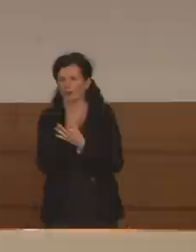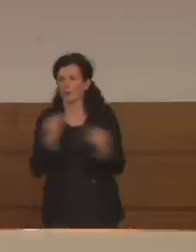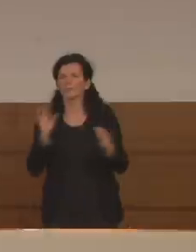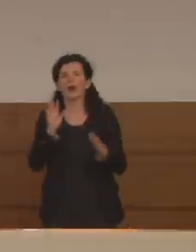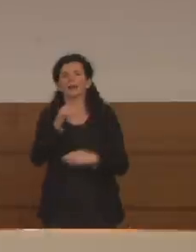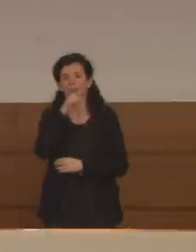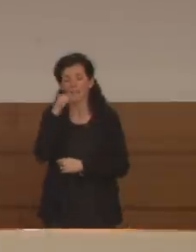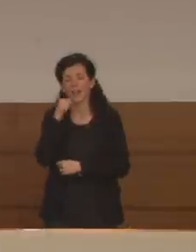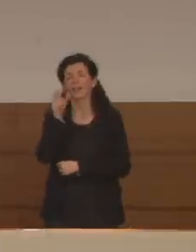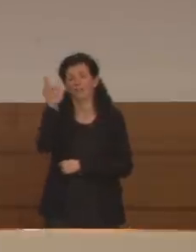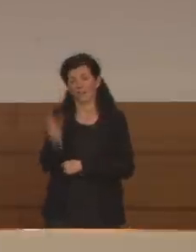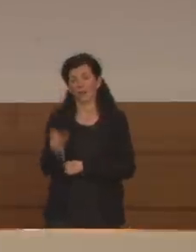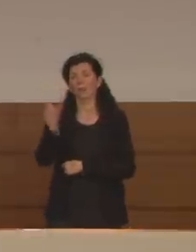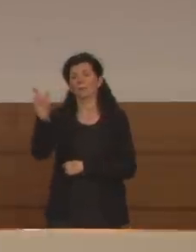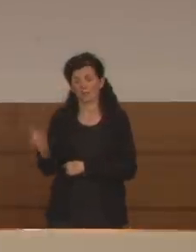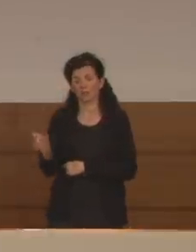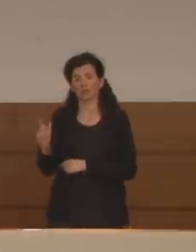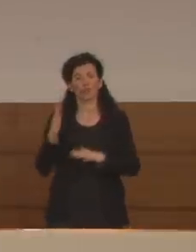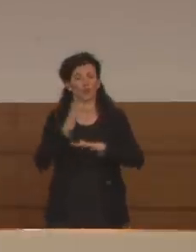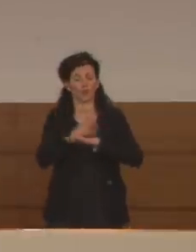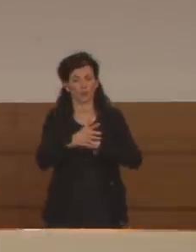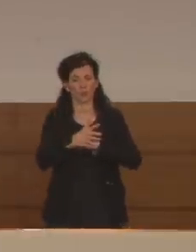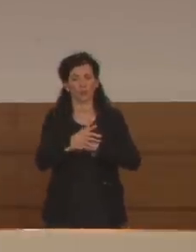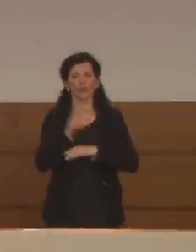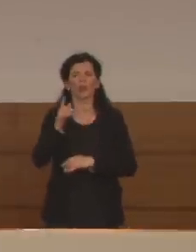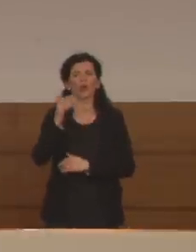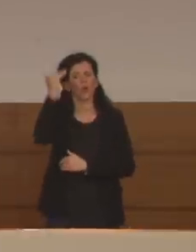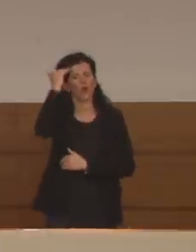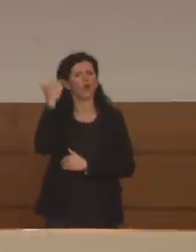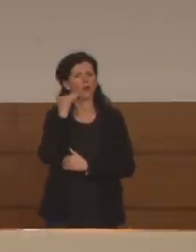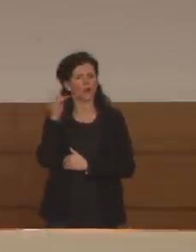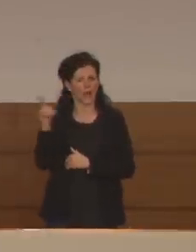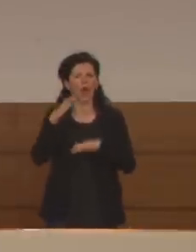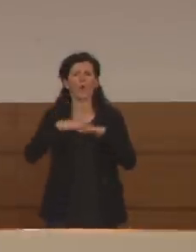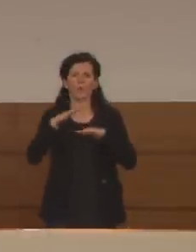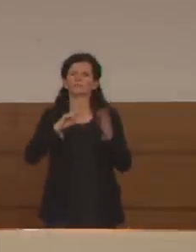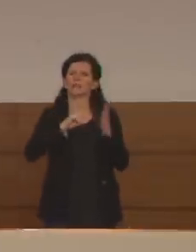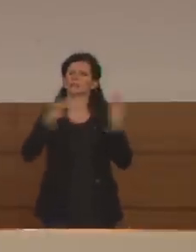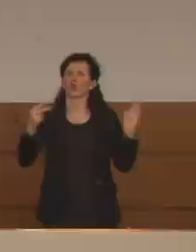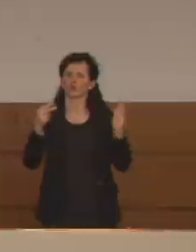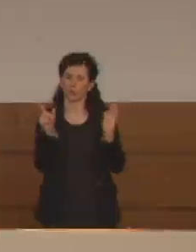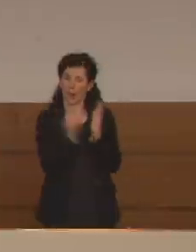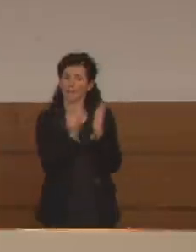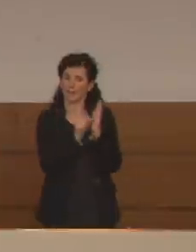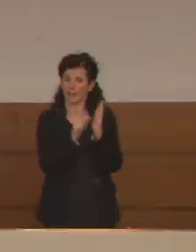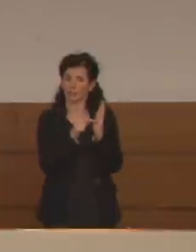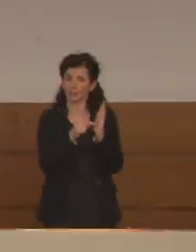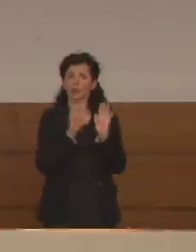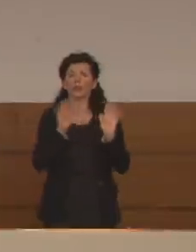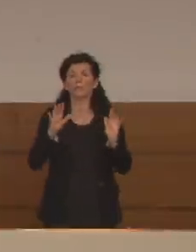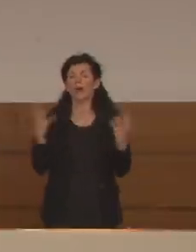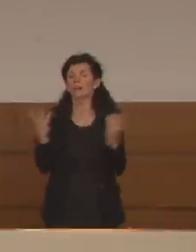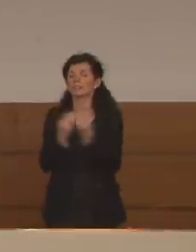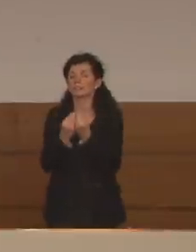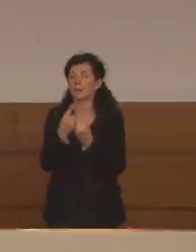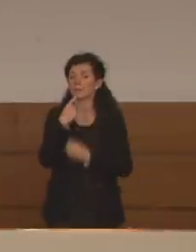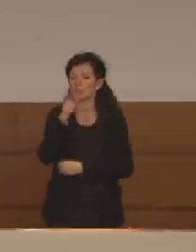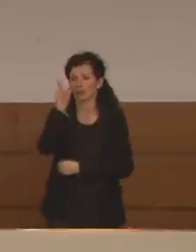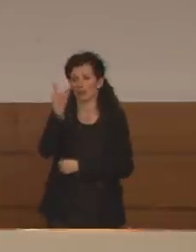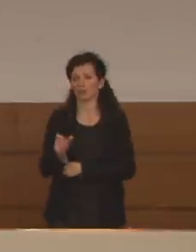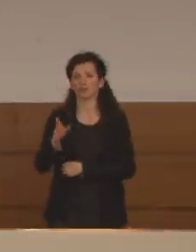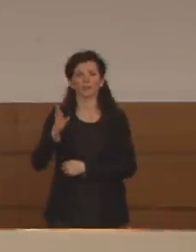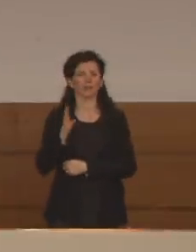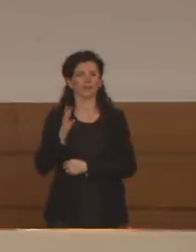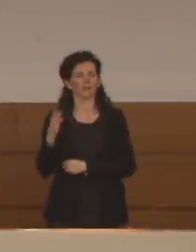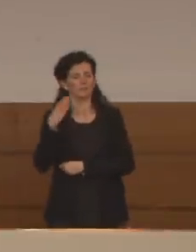omini vedete pure in corea ci sono le app sfruttano la tecnologia è magnifico però ci hanno anche gli uomini che